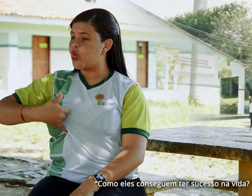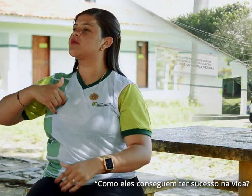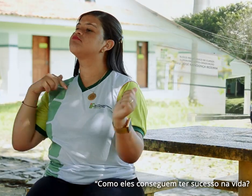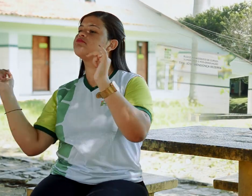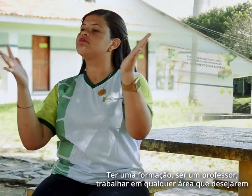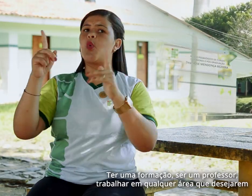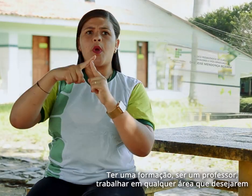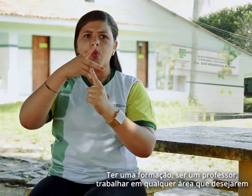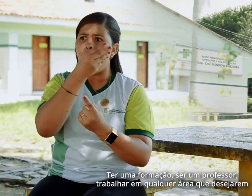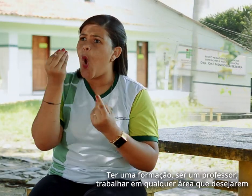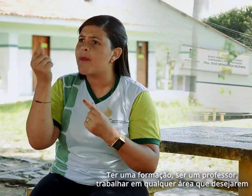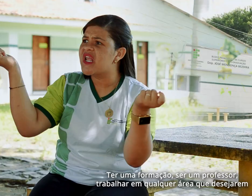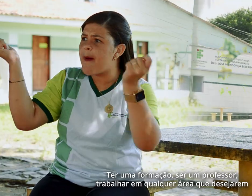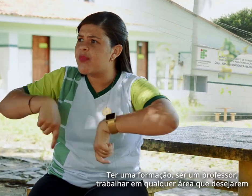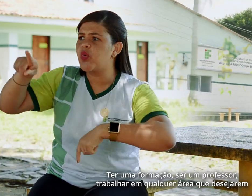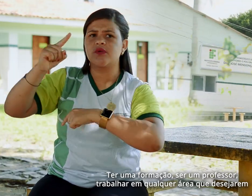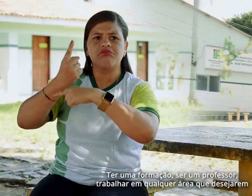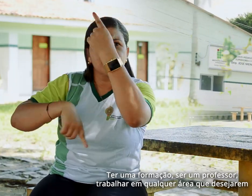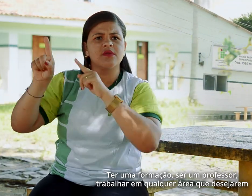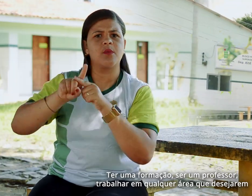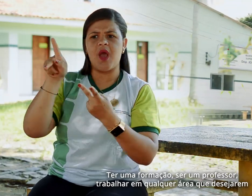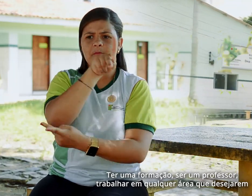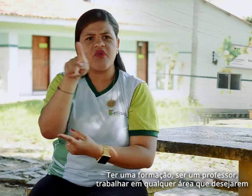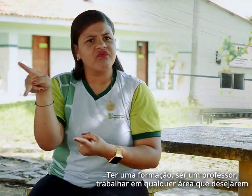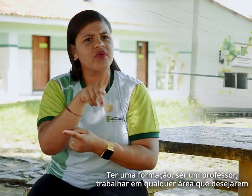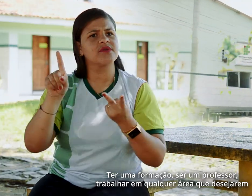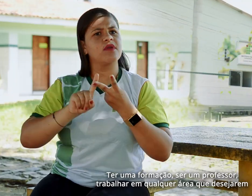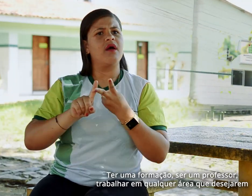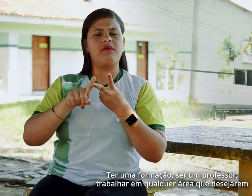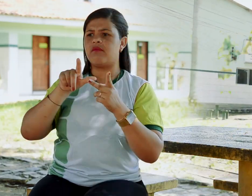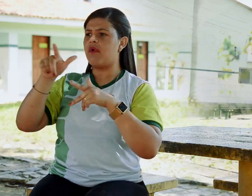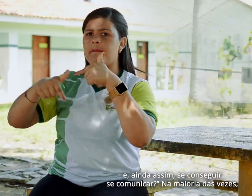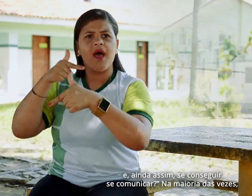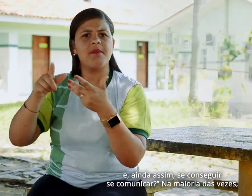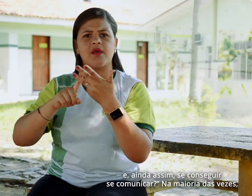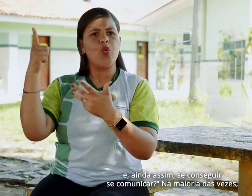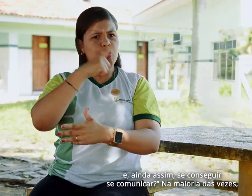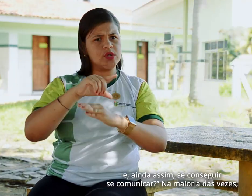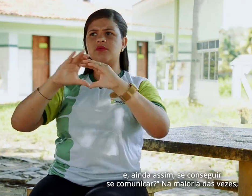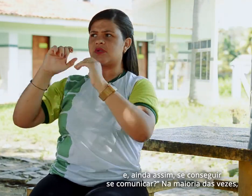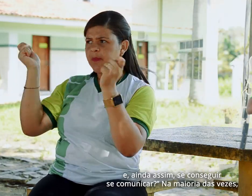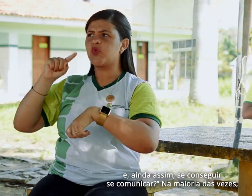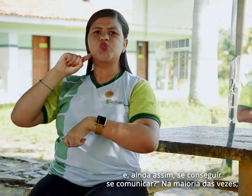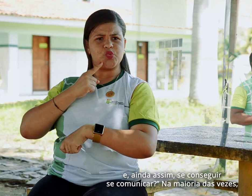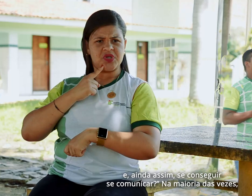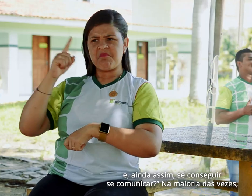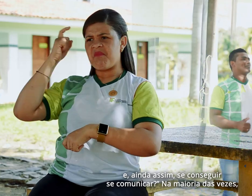vida, ter uma formação, ser um professor, trabalhar em qualquer área que desejarem. E ainda sem conseguir se comunicar. Na